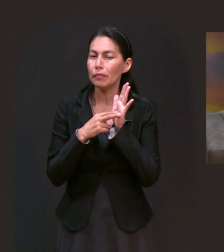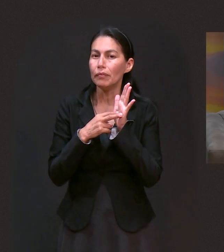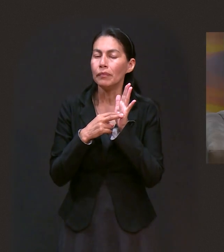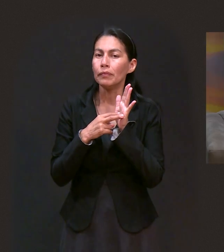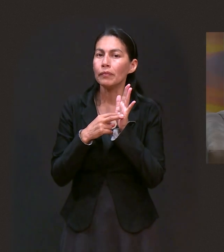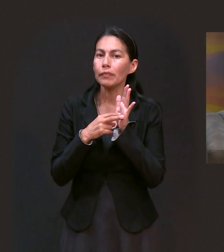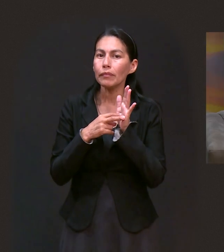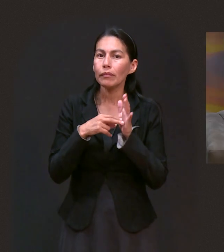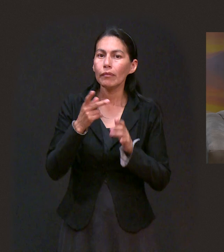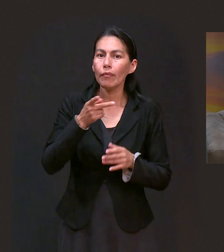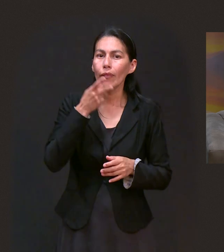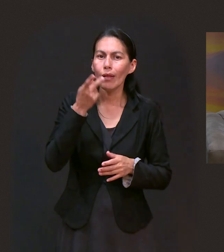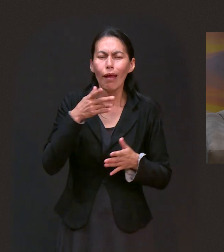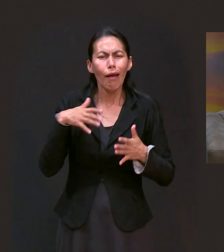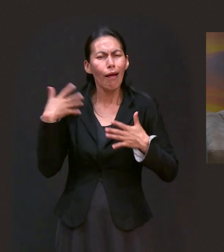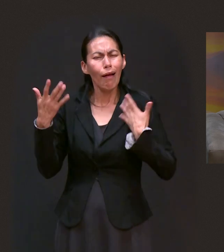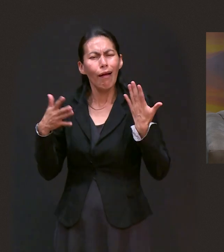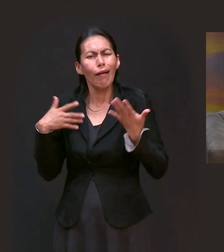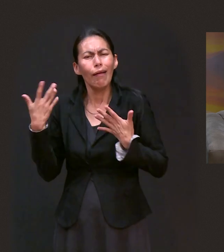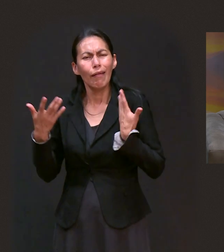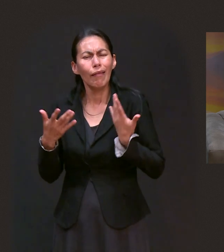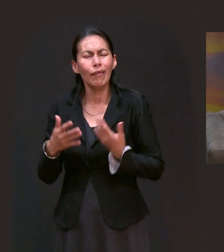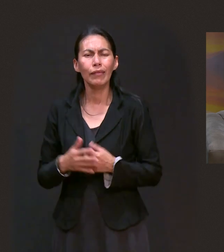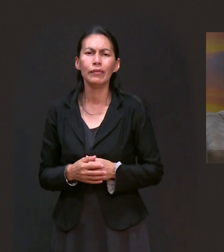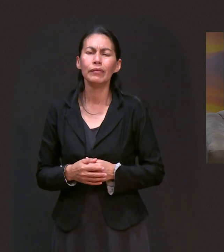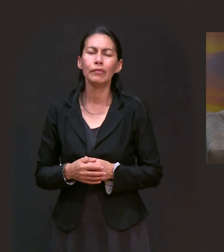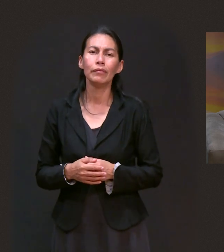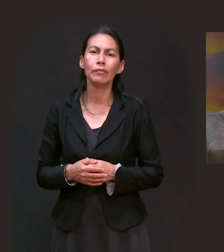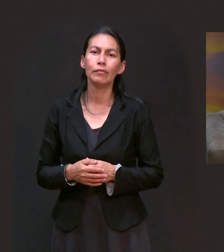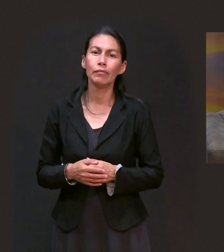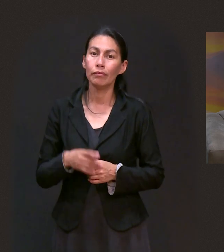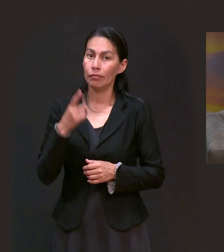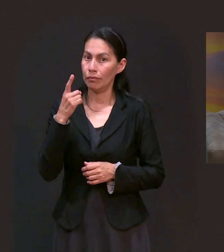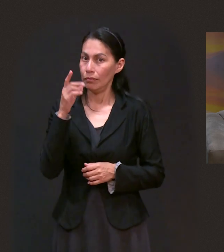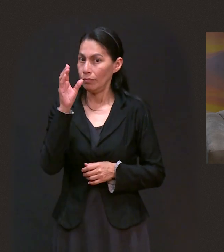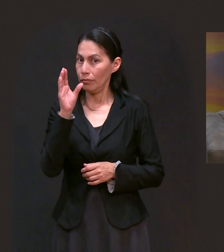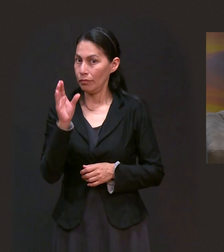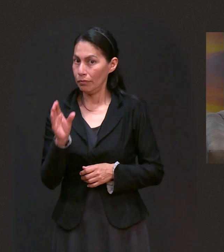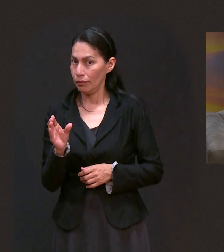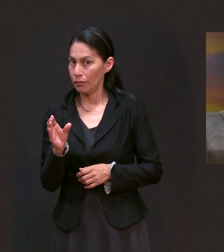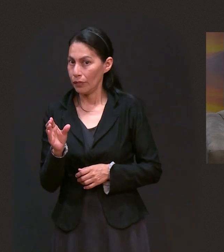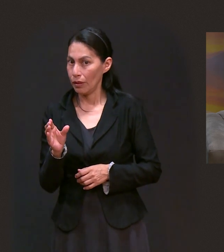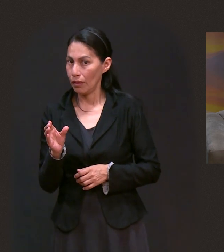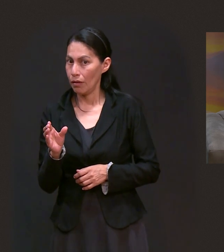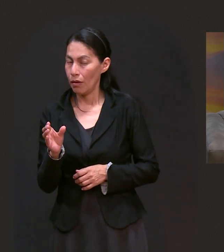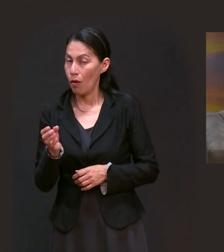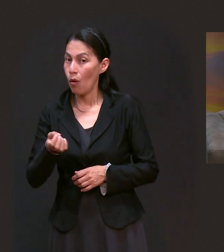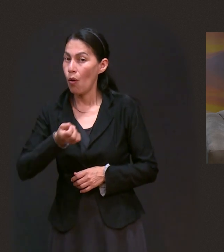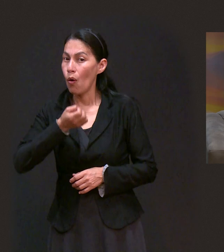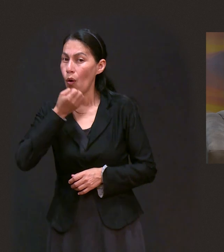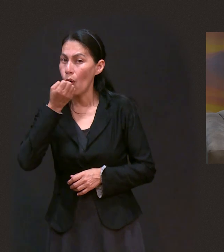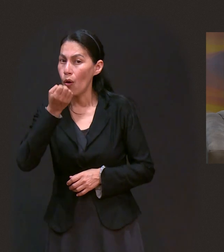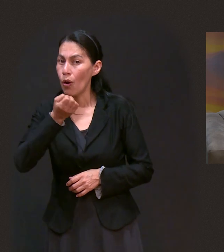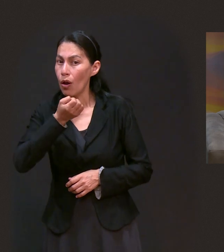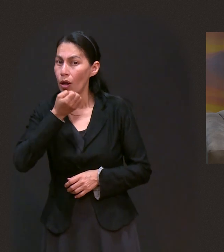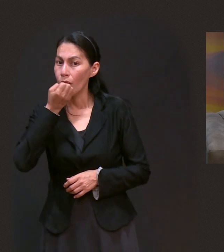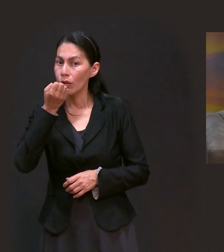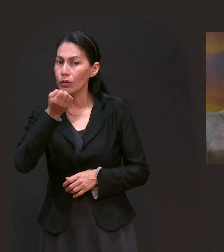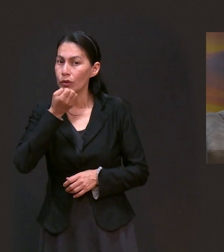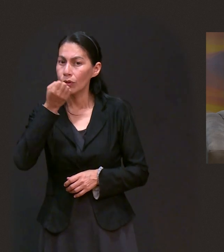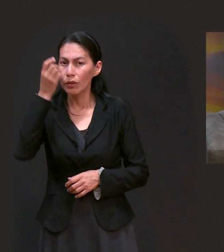dos versículos porque habla del regocijo porque una de las características de la